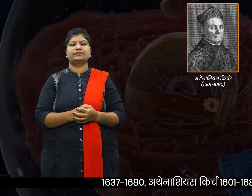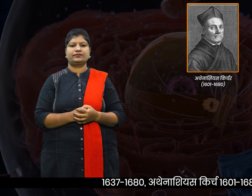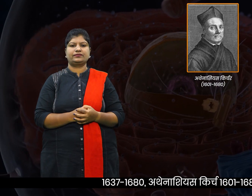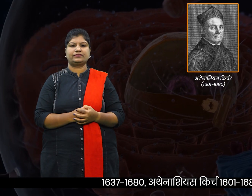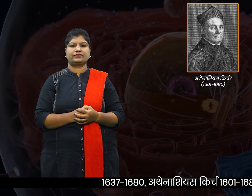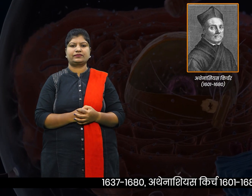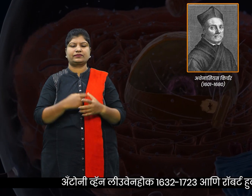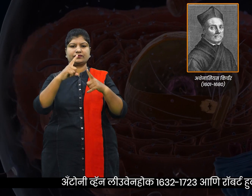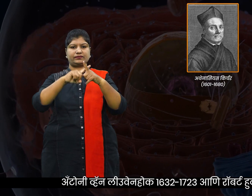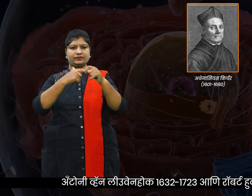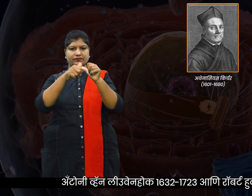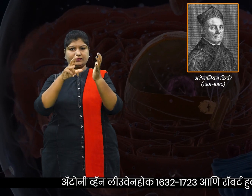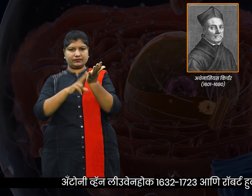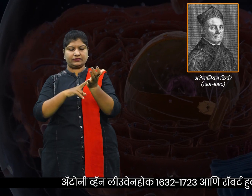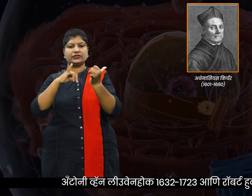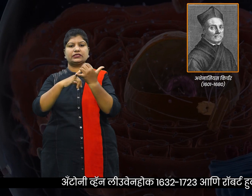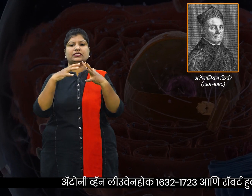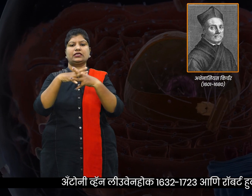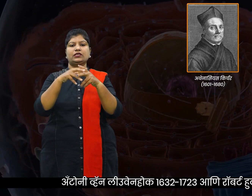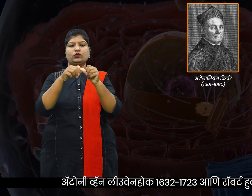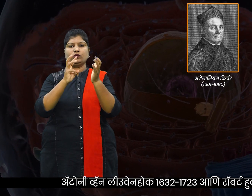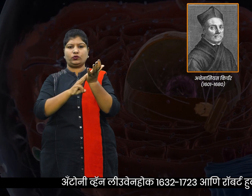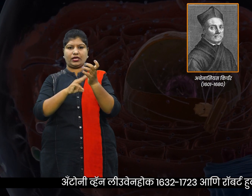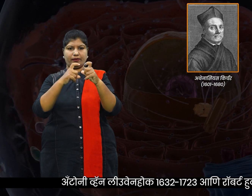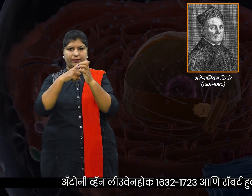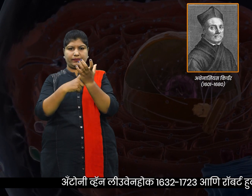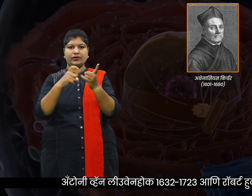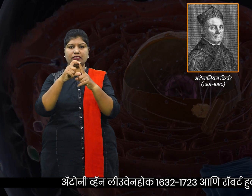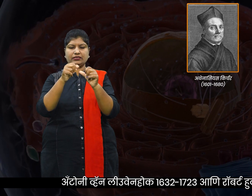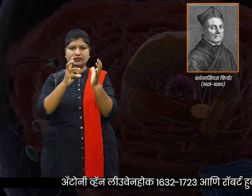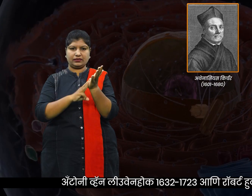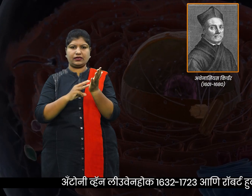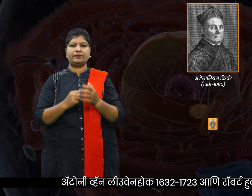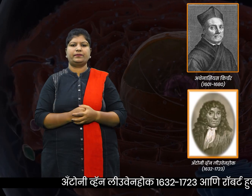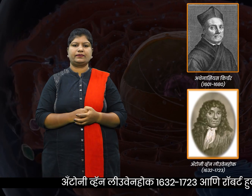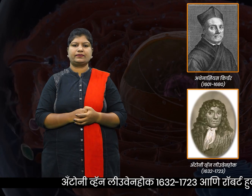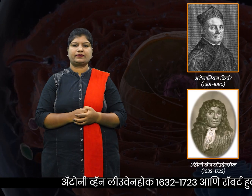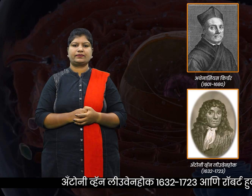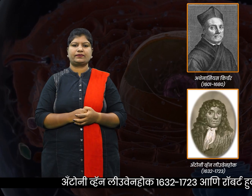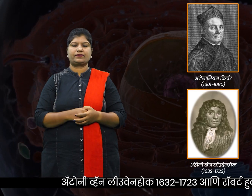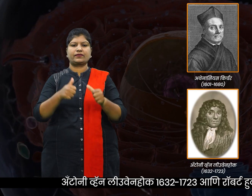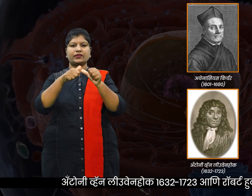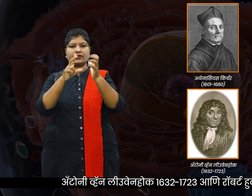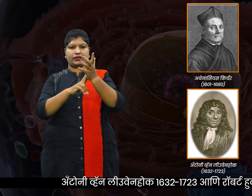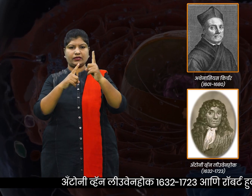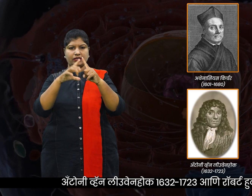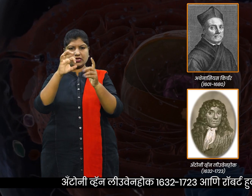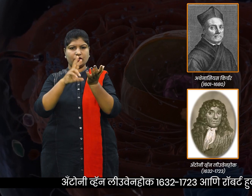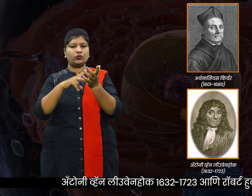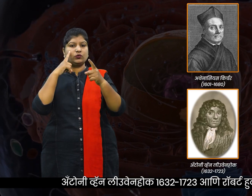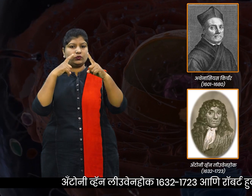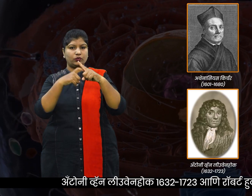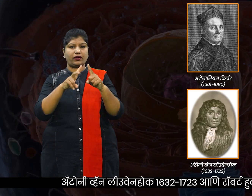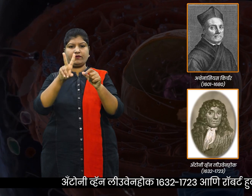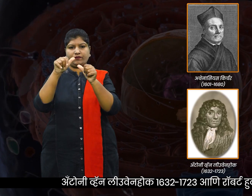ते 1680, अँटोनी व्हॅन ल्यूवेनहोक 1632 ते 1723 आणि रॉबर्ट